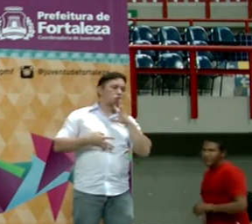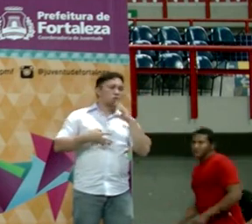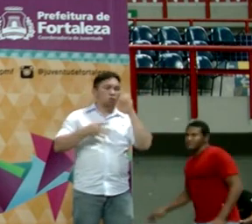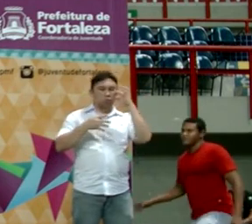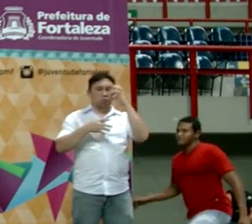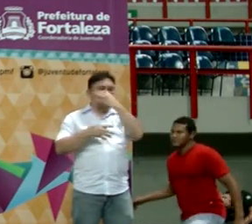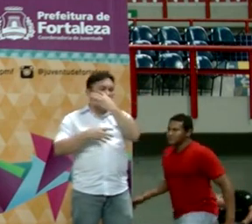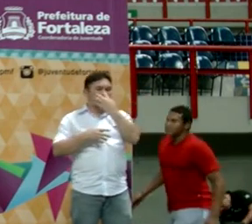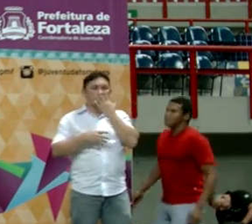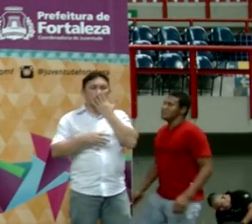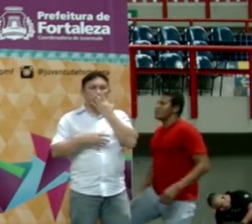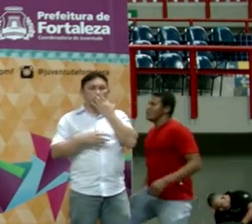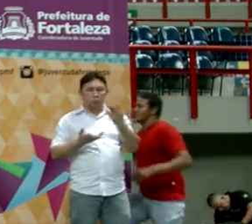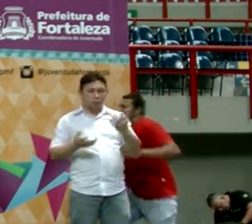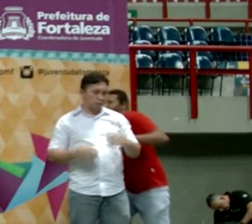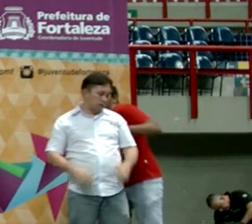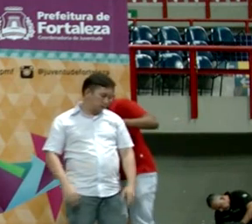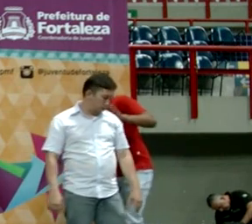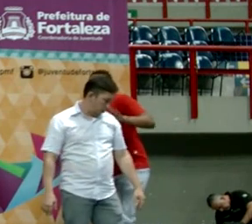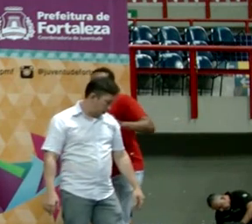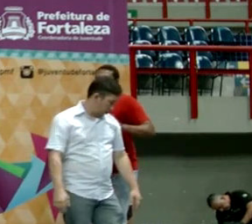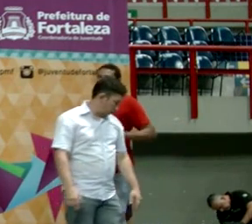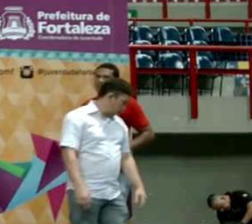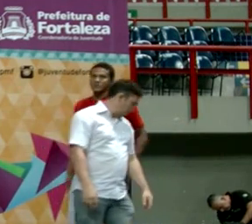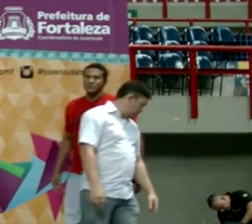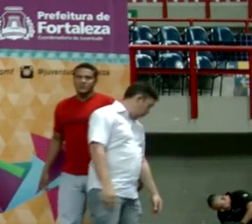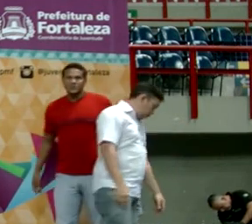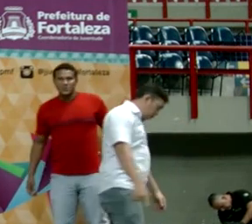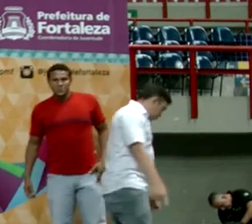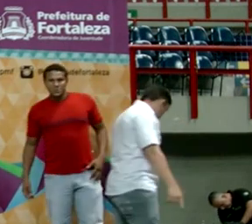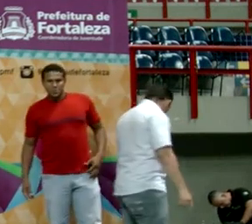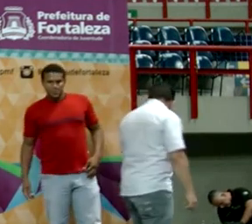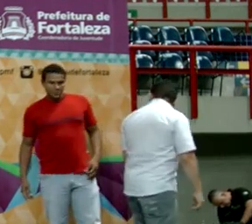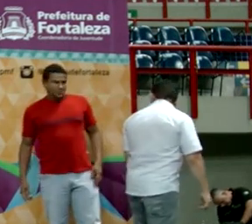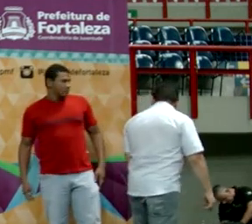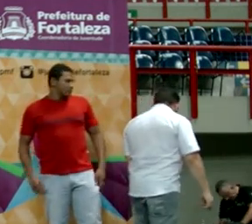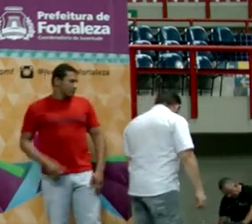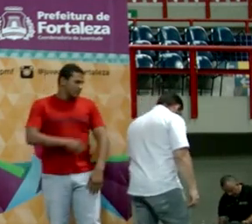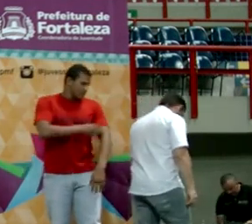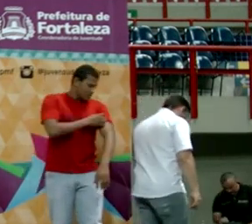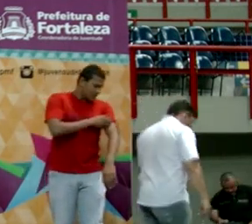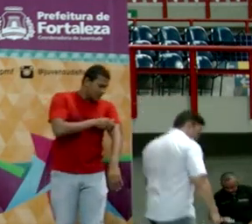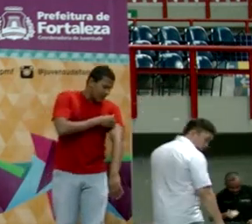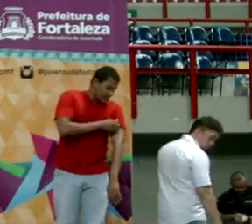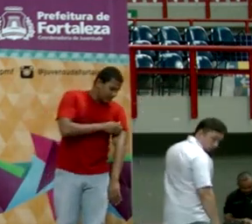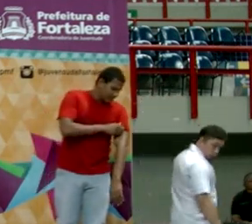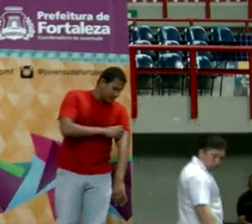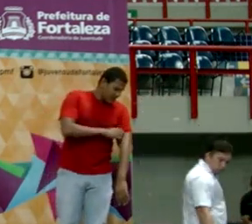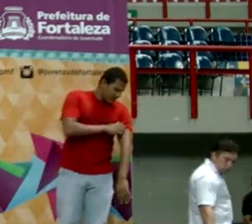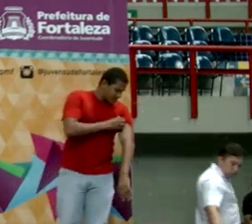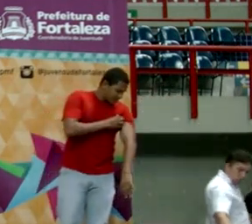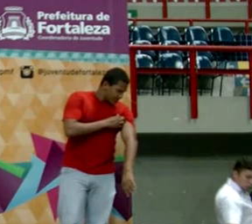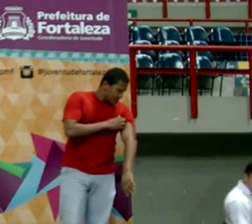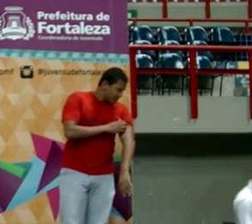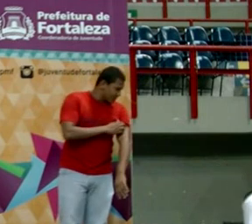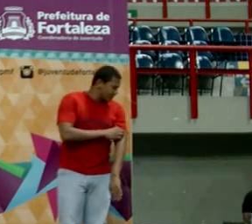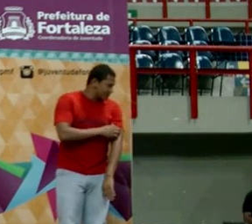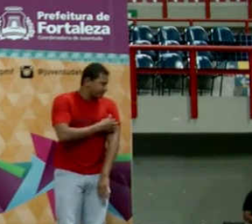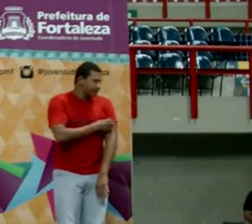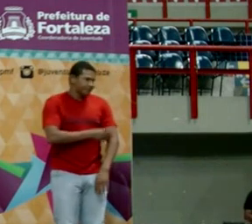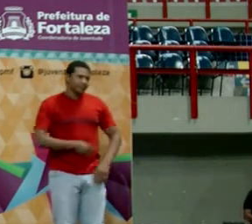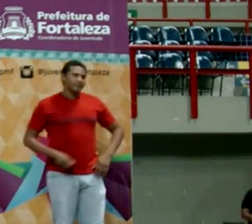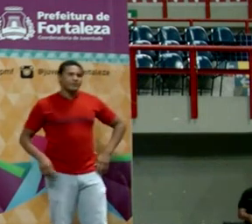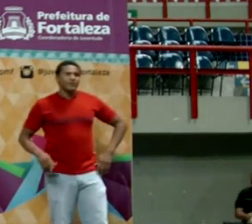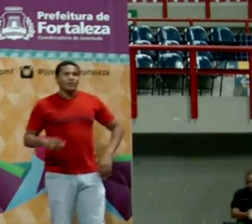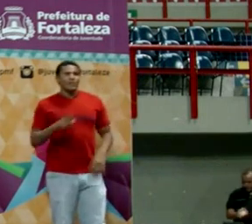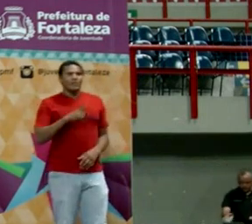a cor do olho da pessoa, tá? É um obstáculo de primeira ordem à integração, que não pode